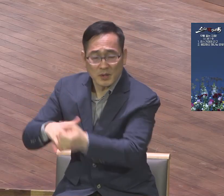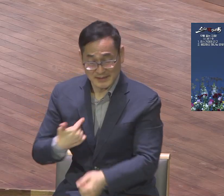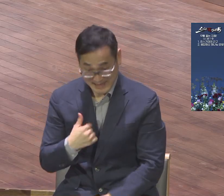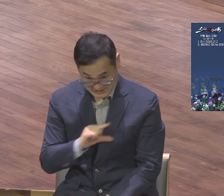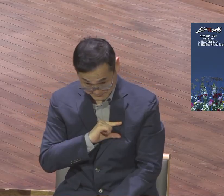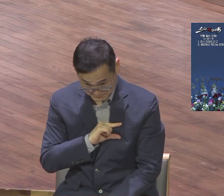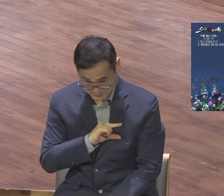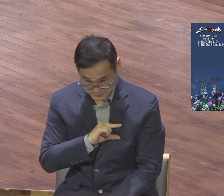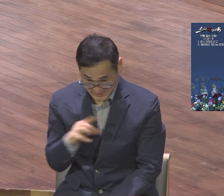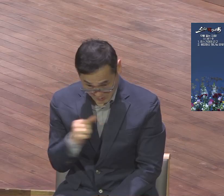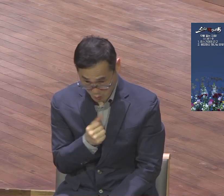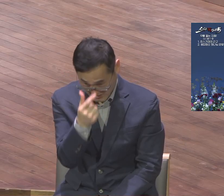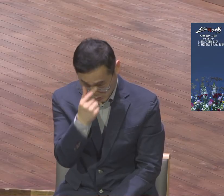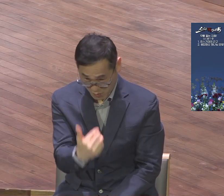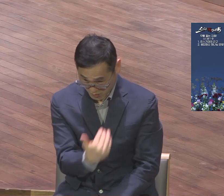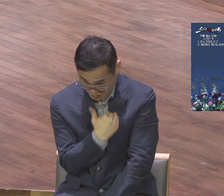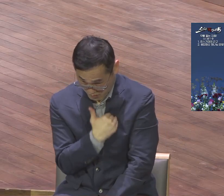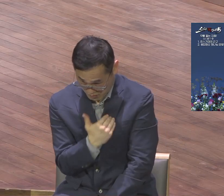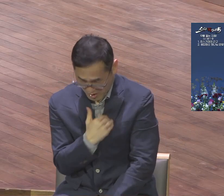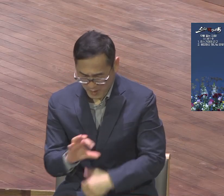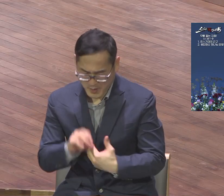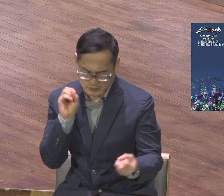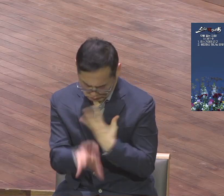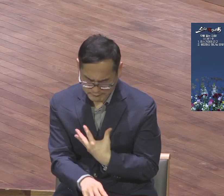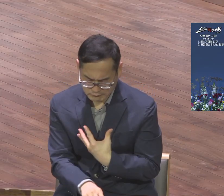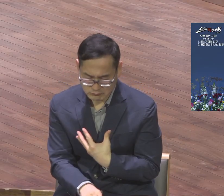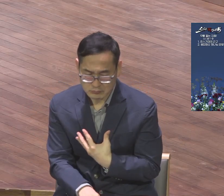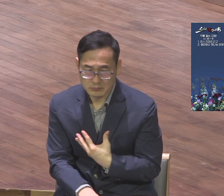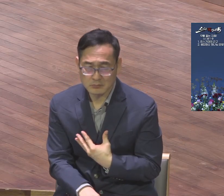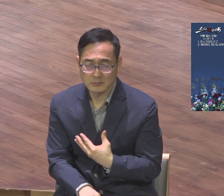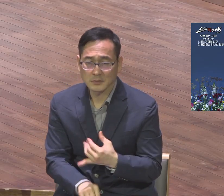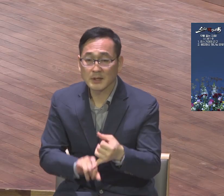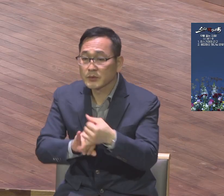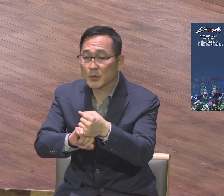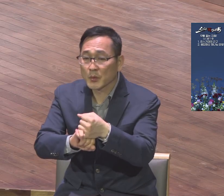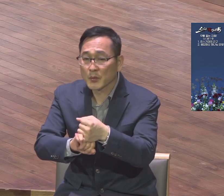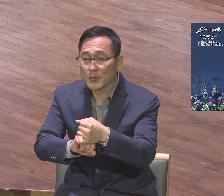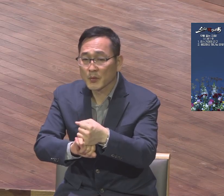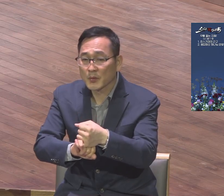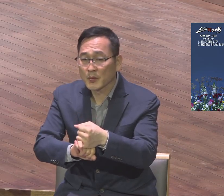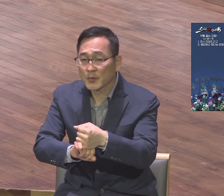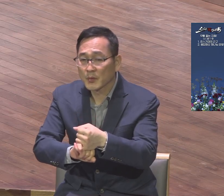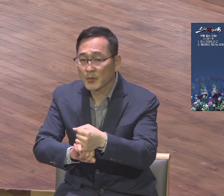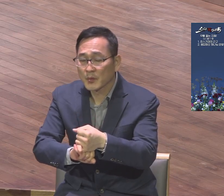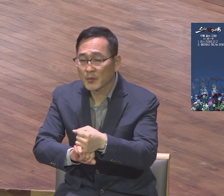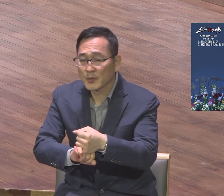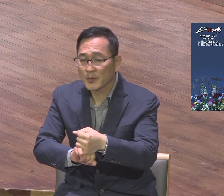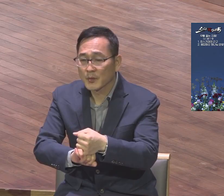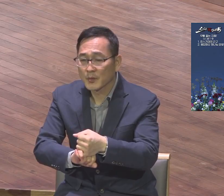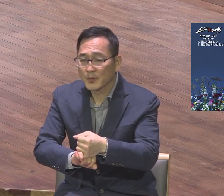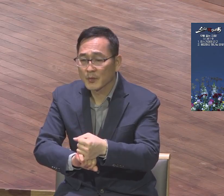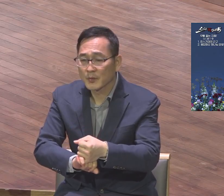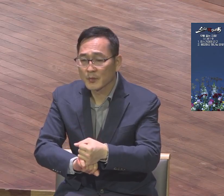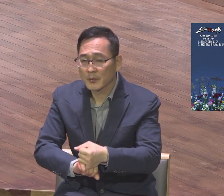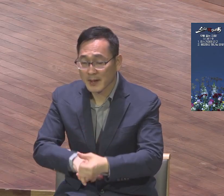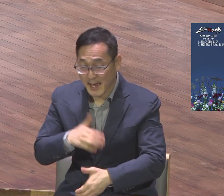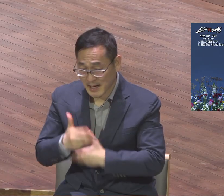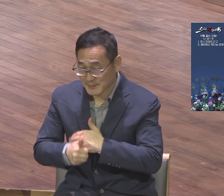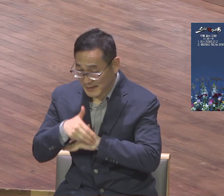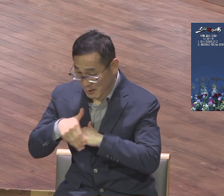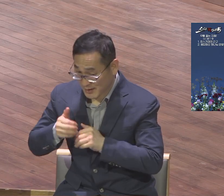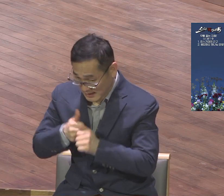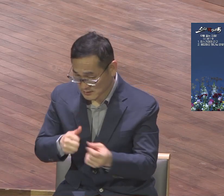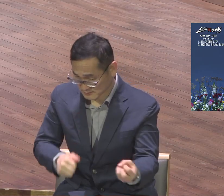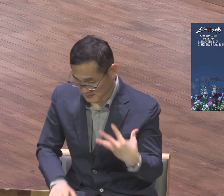기도해라. 무슨지 기도해라. 내가 들어주겠다고 이야기했어요. 하나님의 시간표에 따라서 정확하게